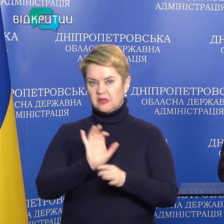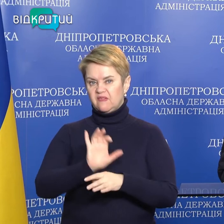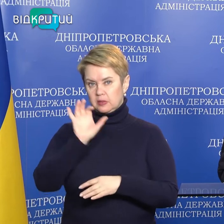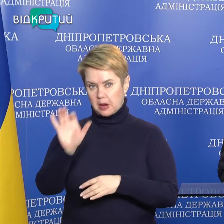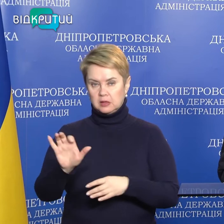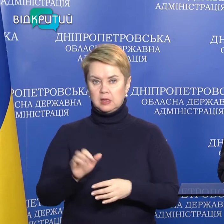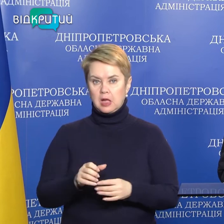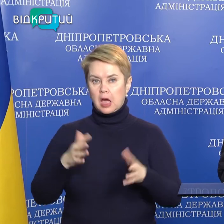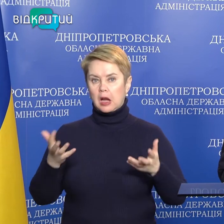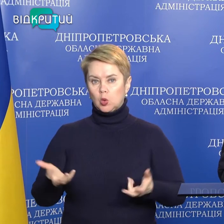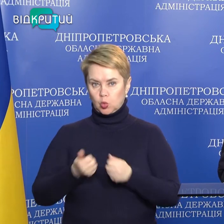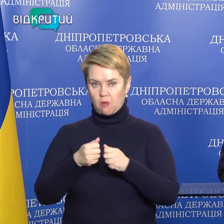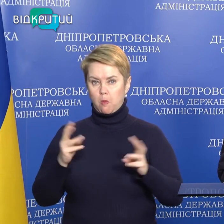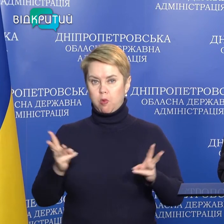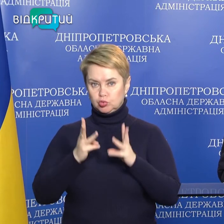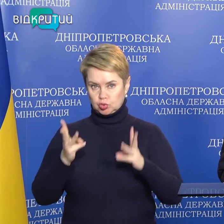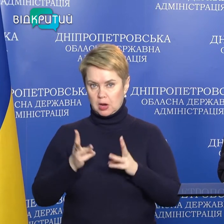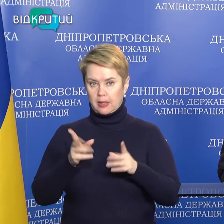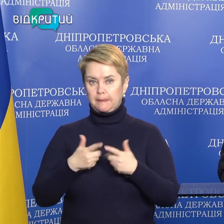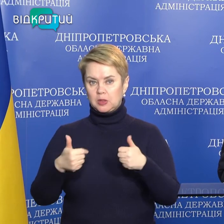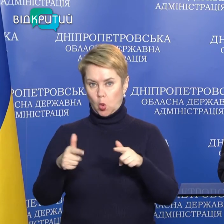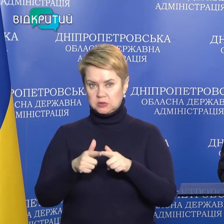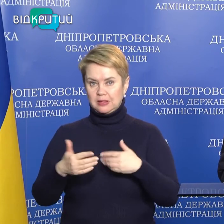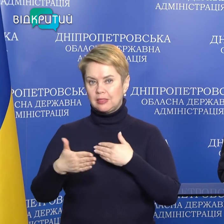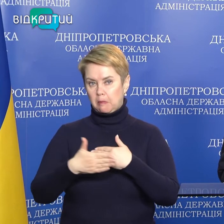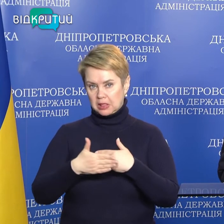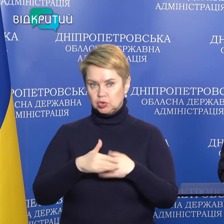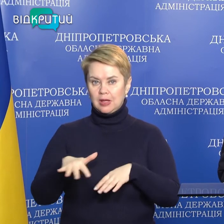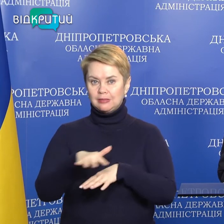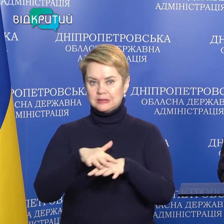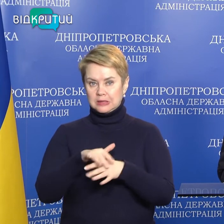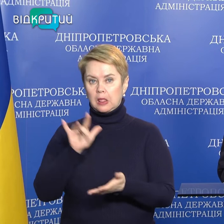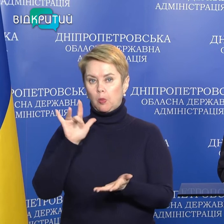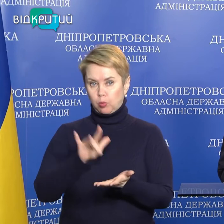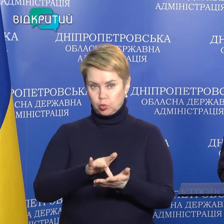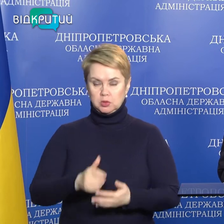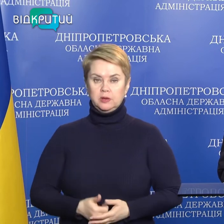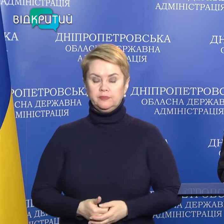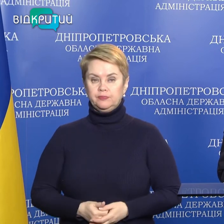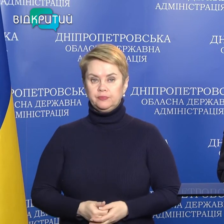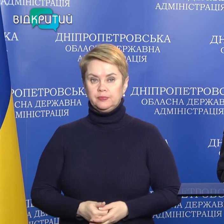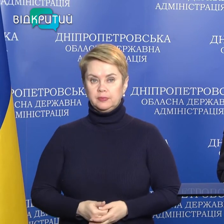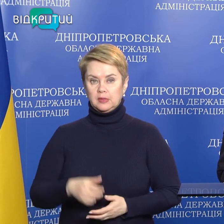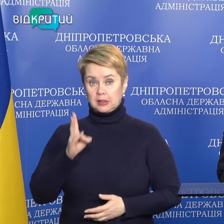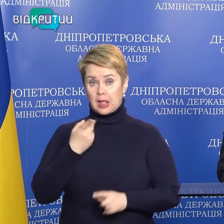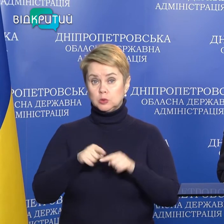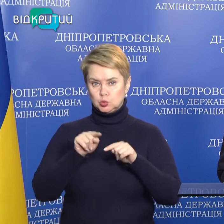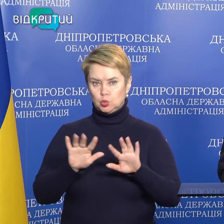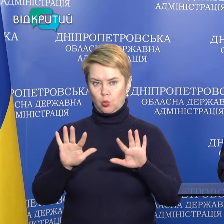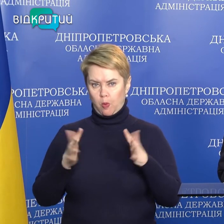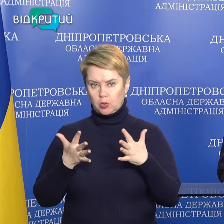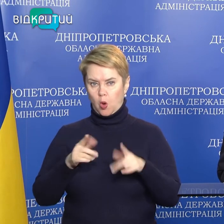відправлено рятувальників, пожежно-рятувальних підрозділів найближчих населених пунктів. На цю